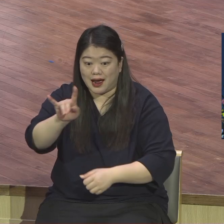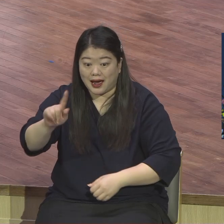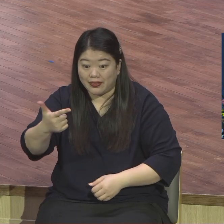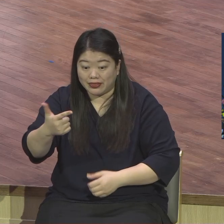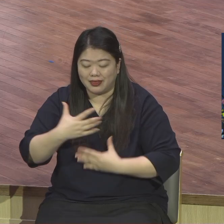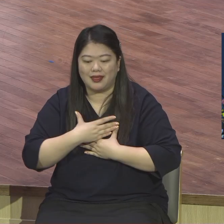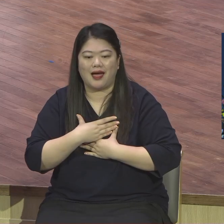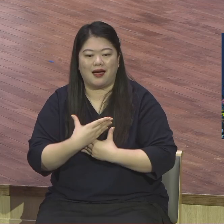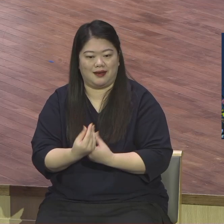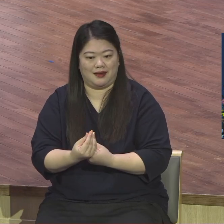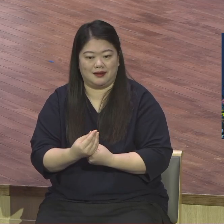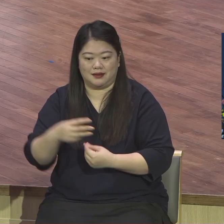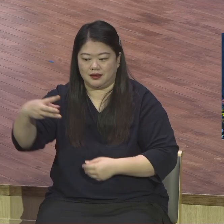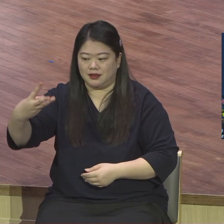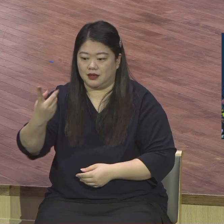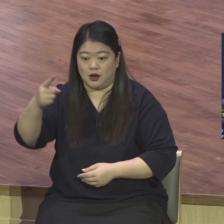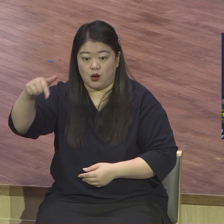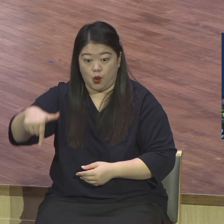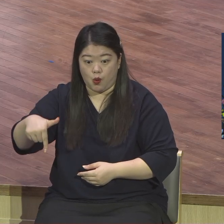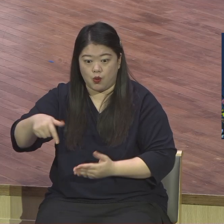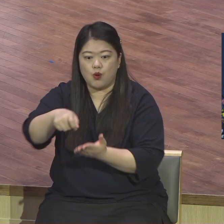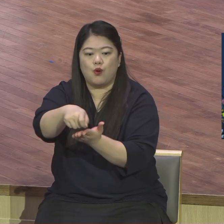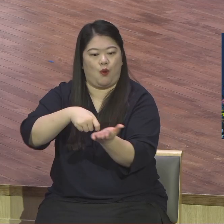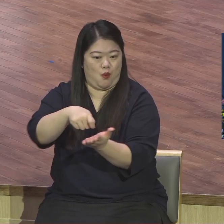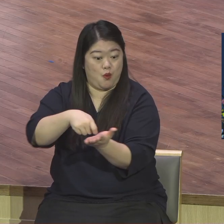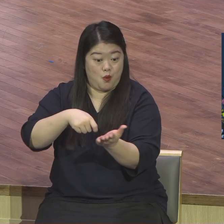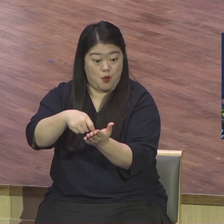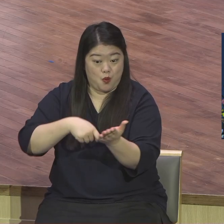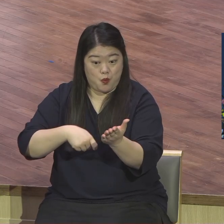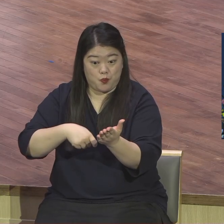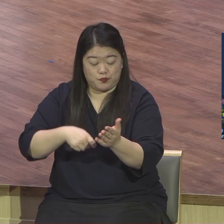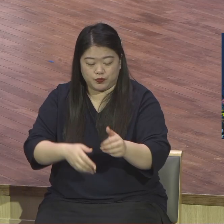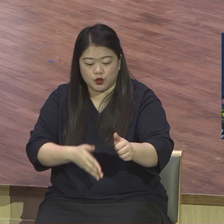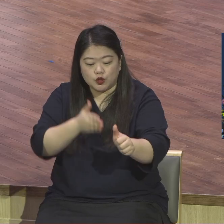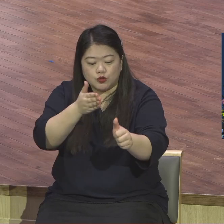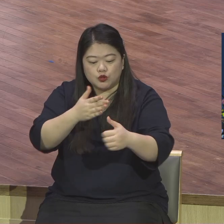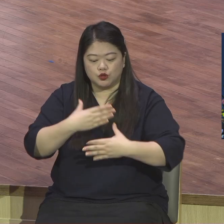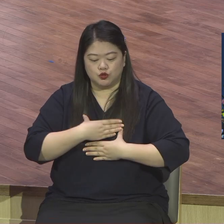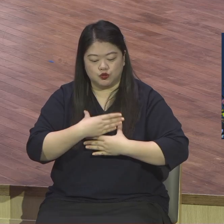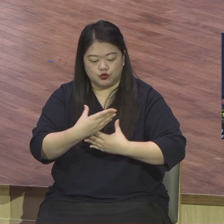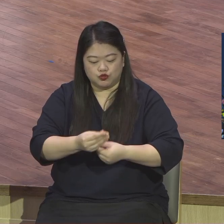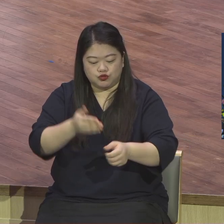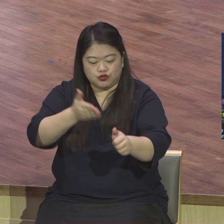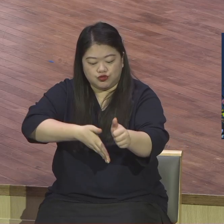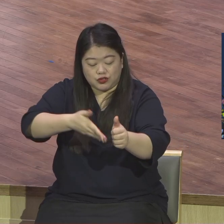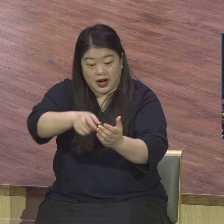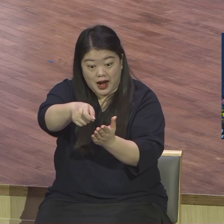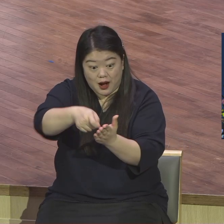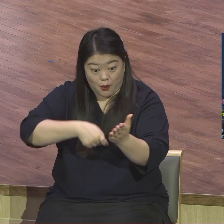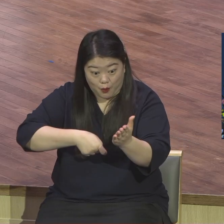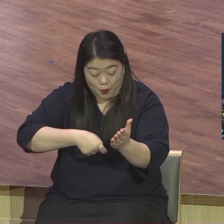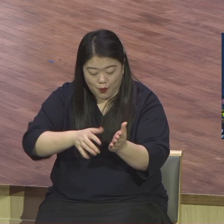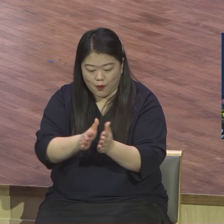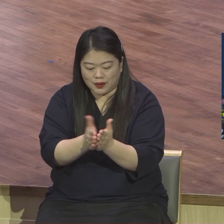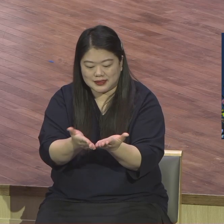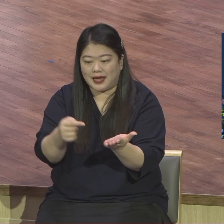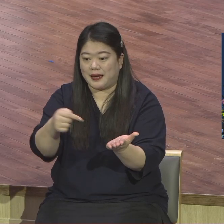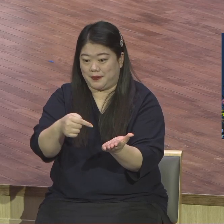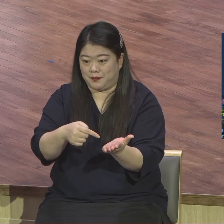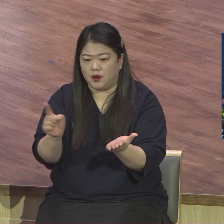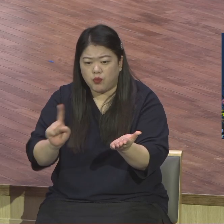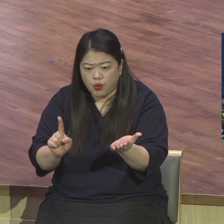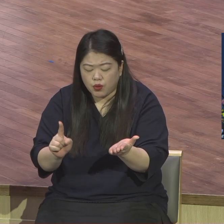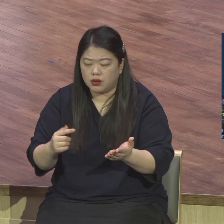이 책에서 그는 인간적인 노력으로 평안을 찾으려고 애썼던 자신의 이